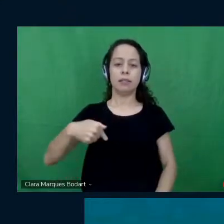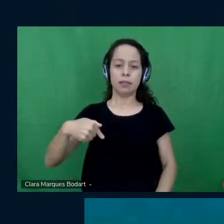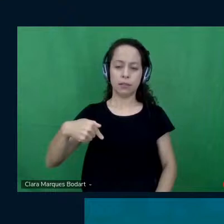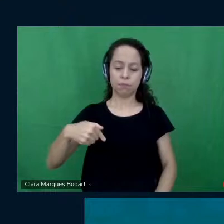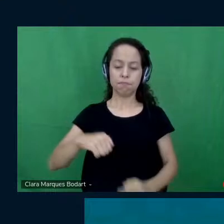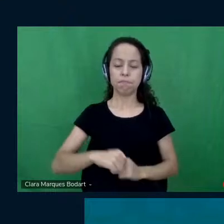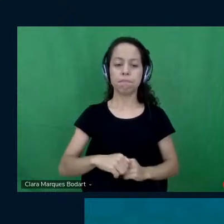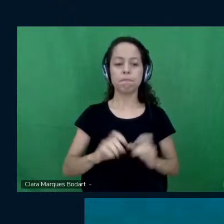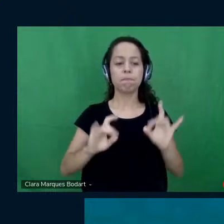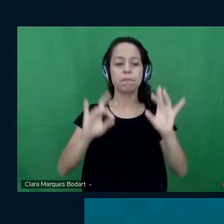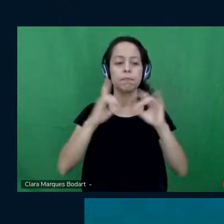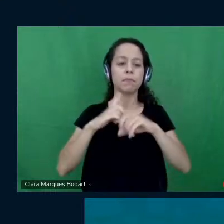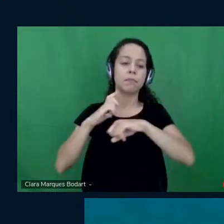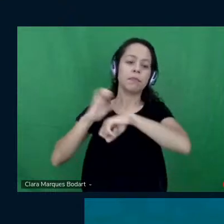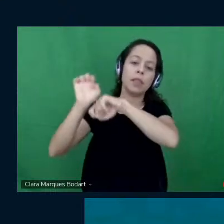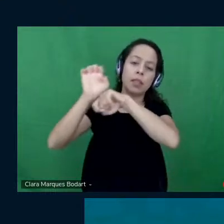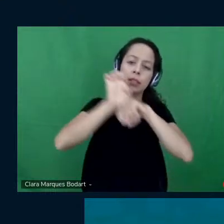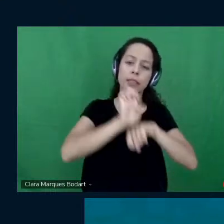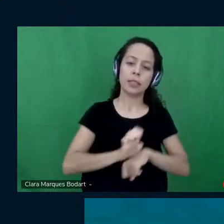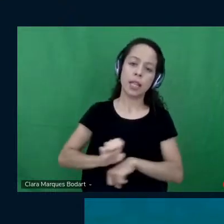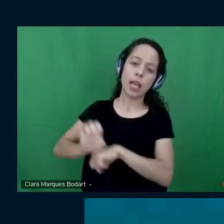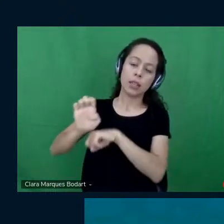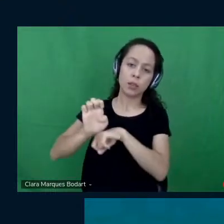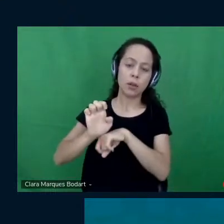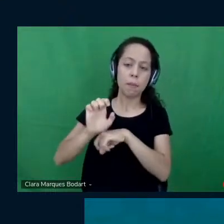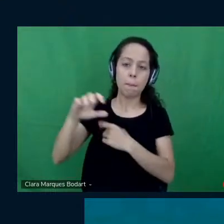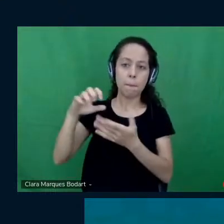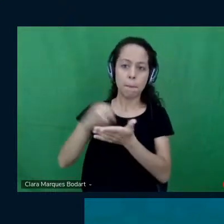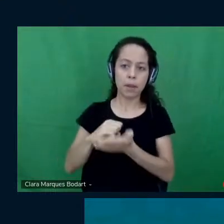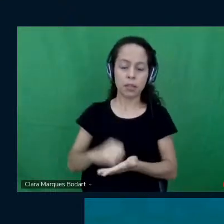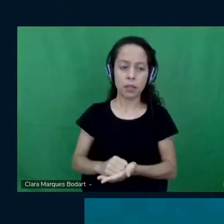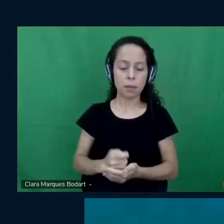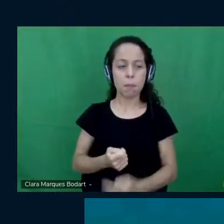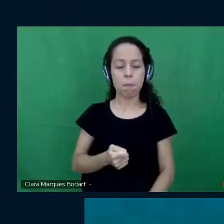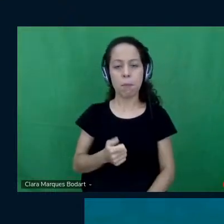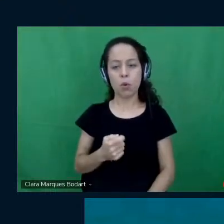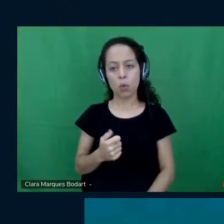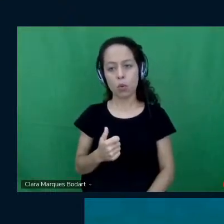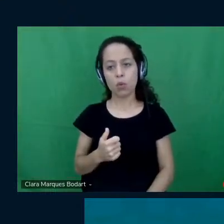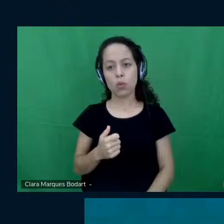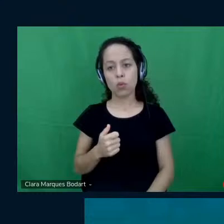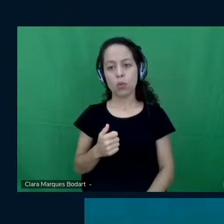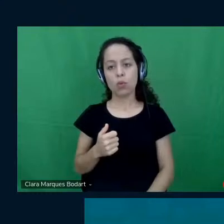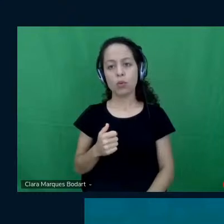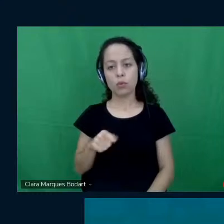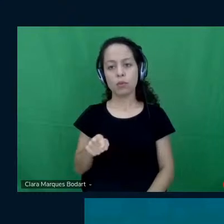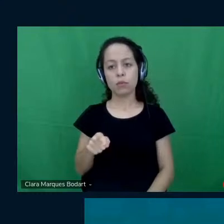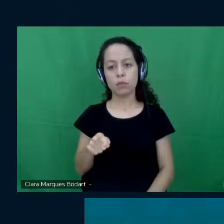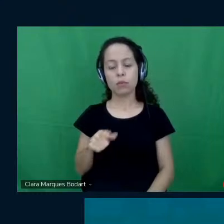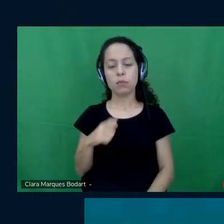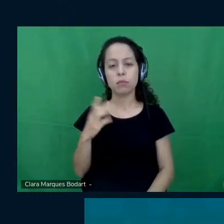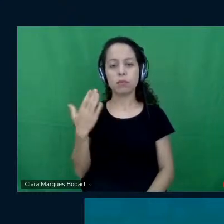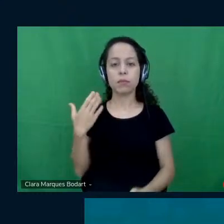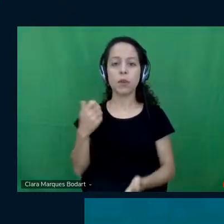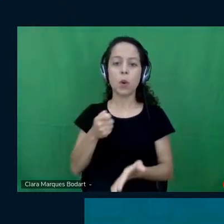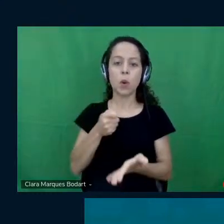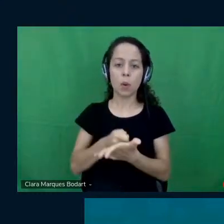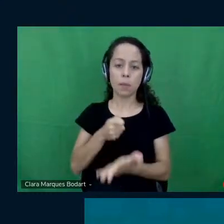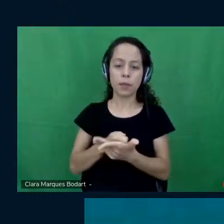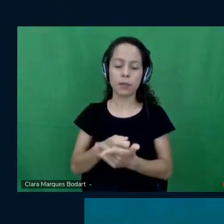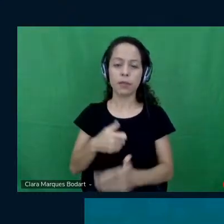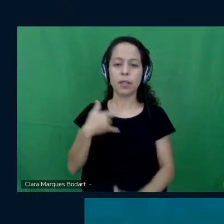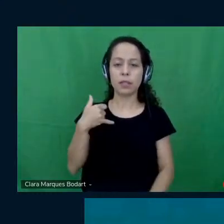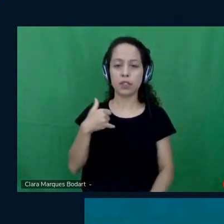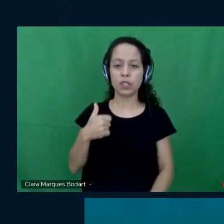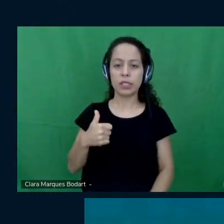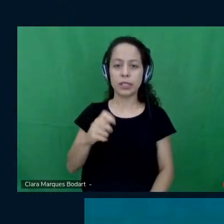naqueles estados, naquelas localidades em que a matrícula era menor. Ela, ao tornar-se obrigatória a faixa etária dos 15 aos